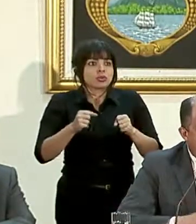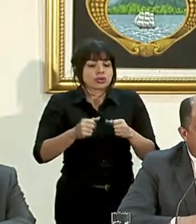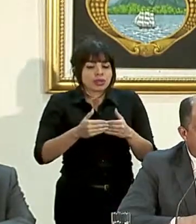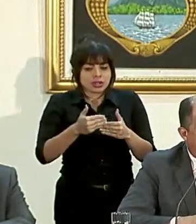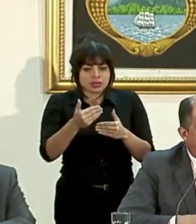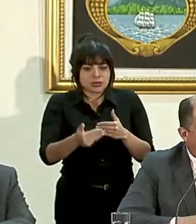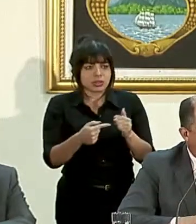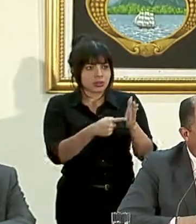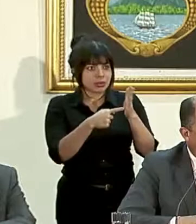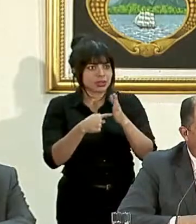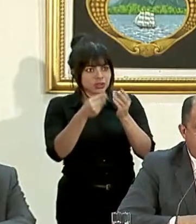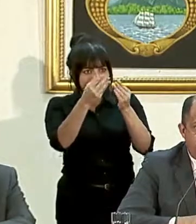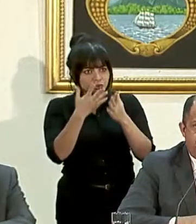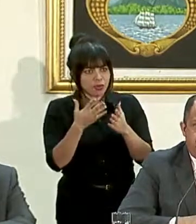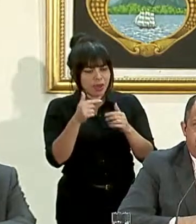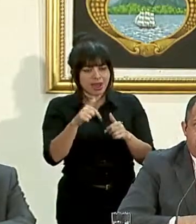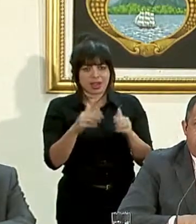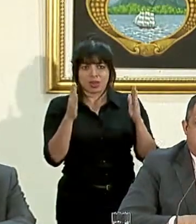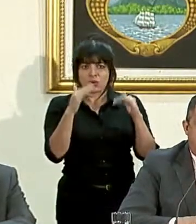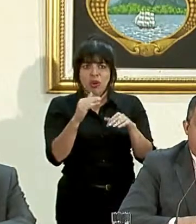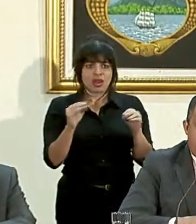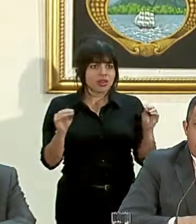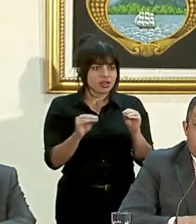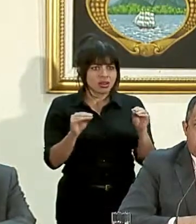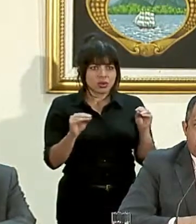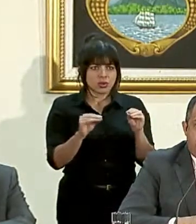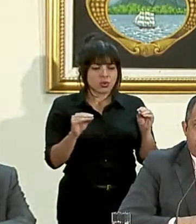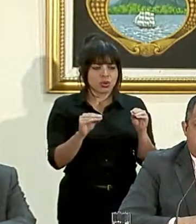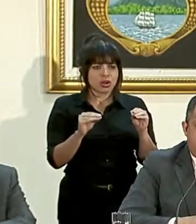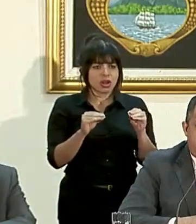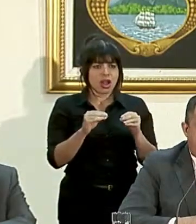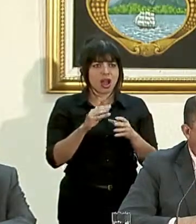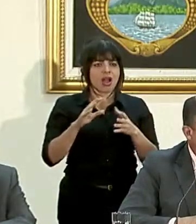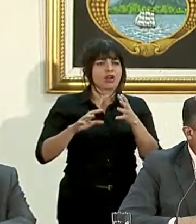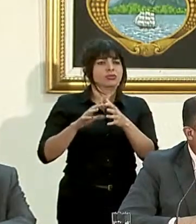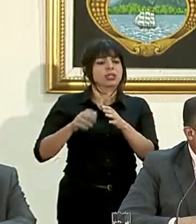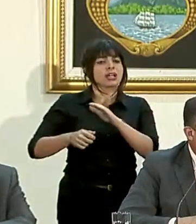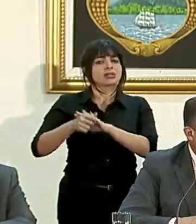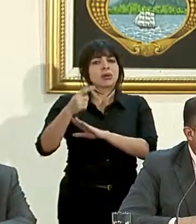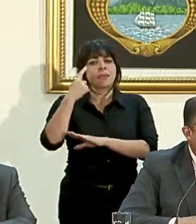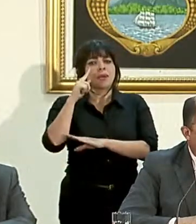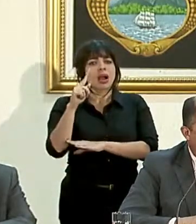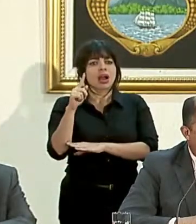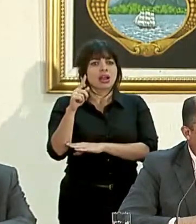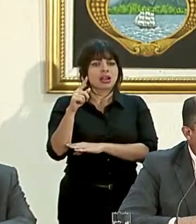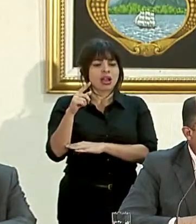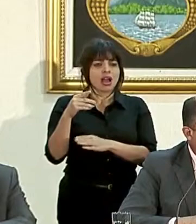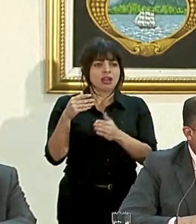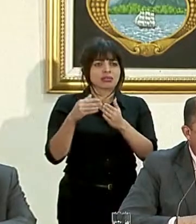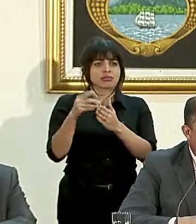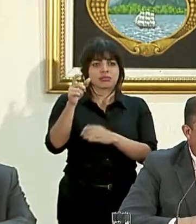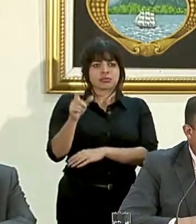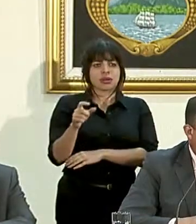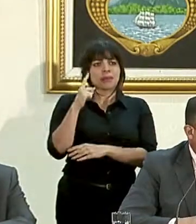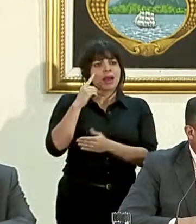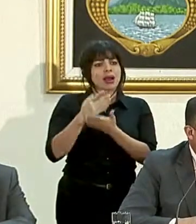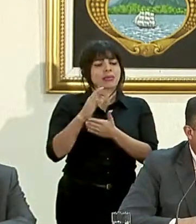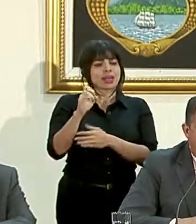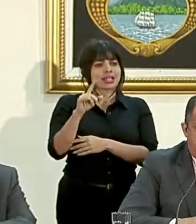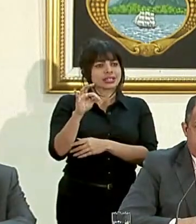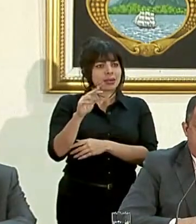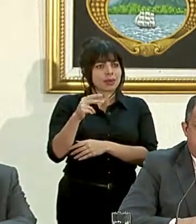la presentación del informe. Aquí no ha habido ninguna conspiración para impedir que doña Elizabeth declare, que